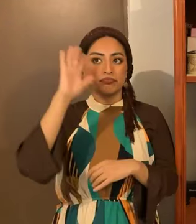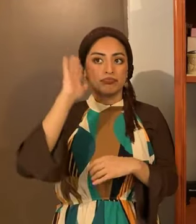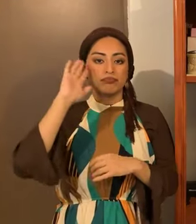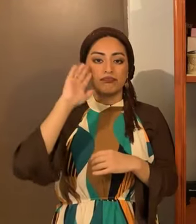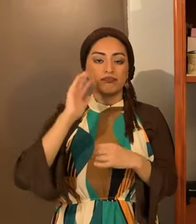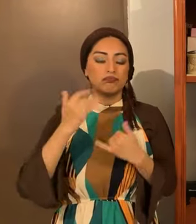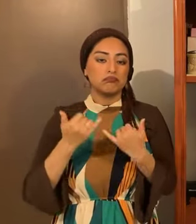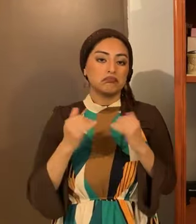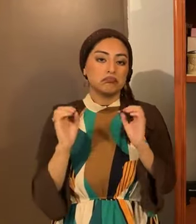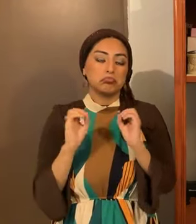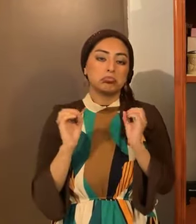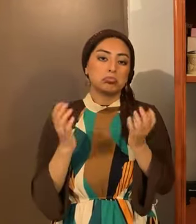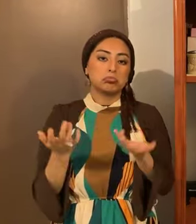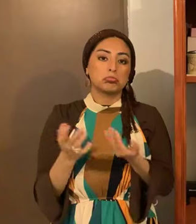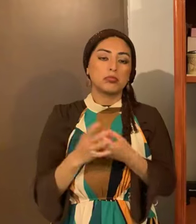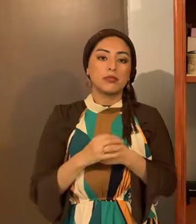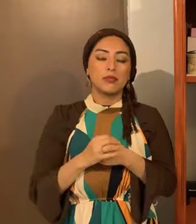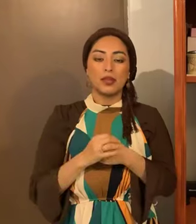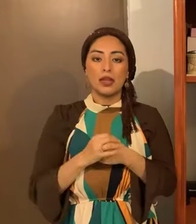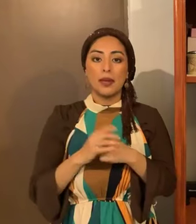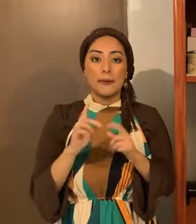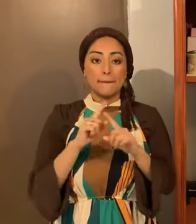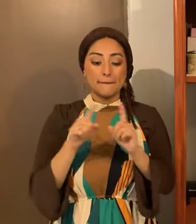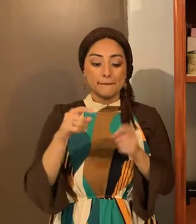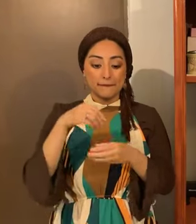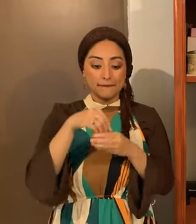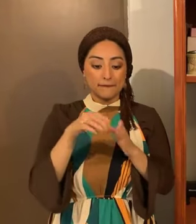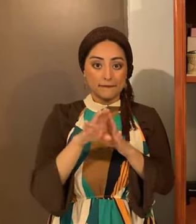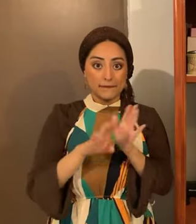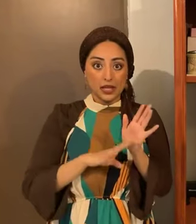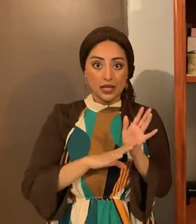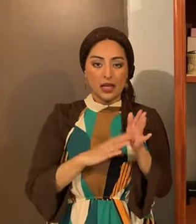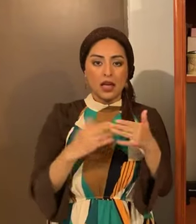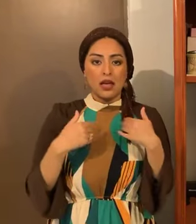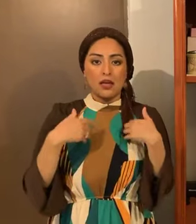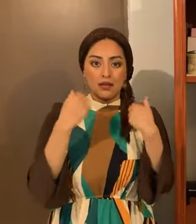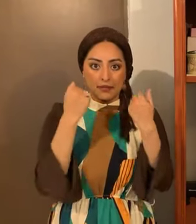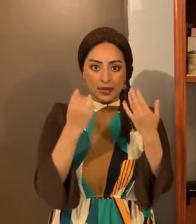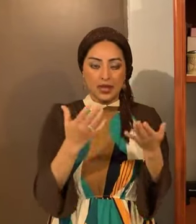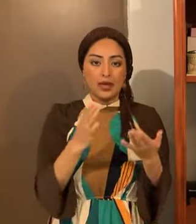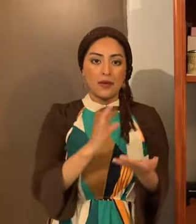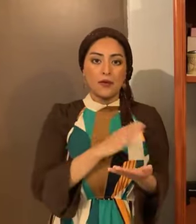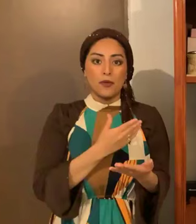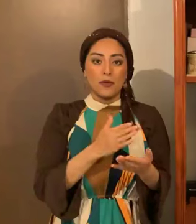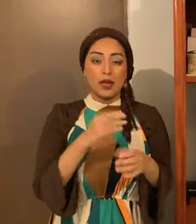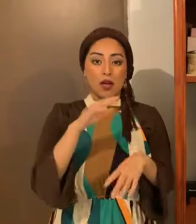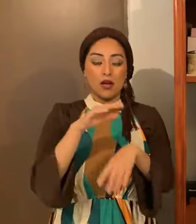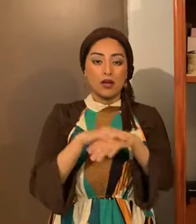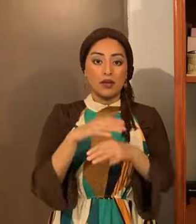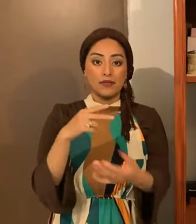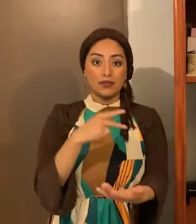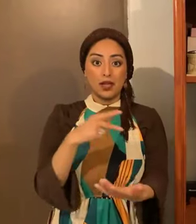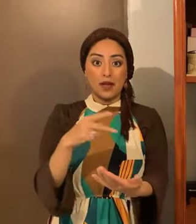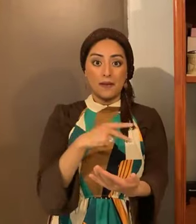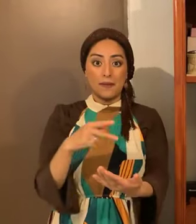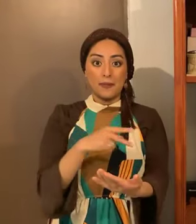no sobrevive. Sin embargo, en la Biblia sí hay varias indicaciones musicales que, por ejemplo, en los Salmos